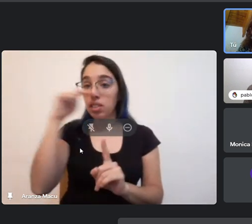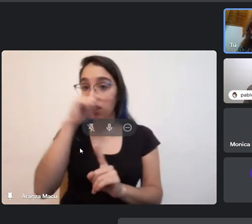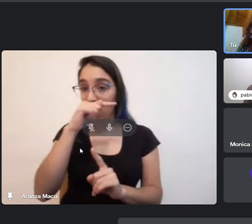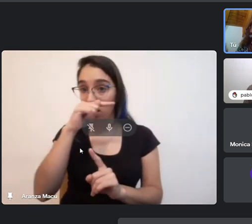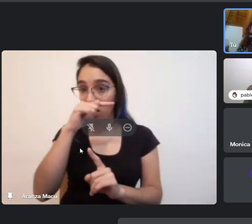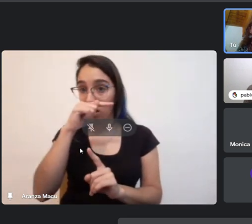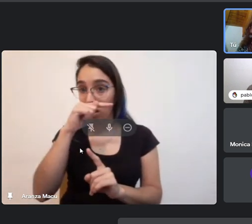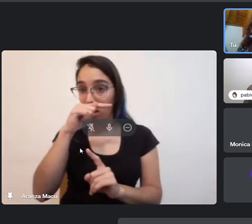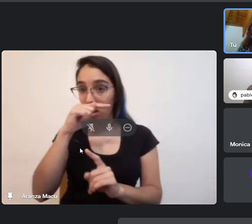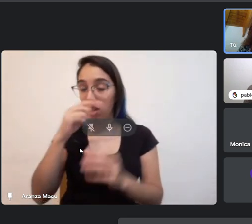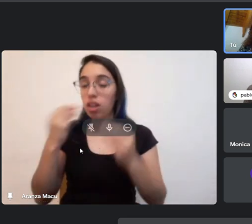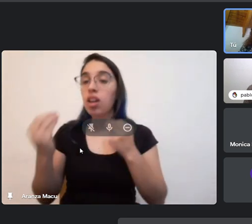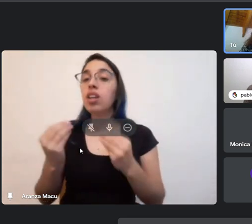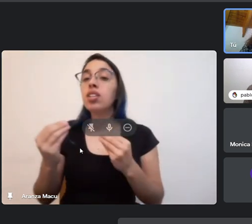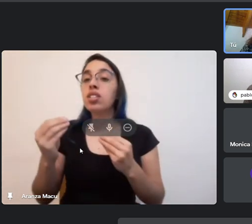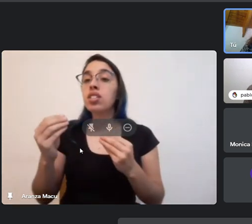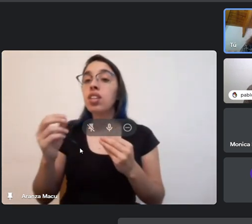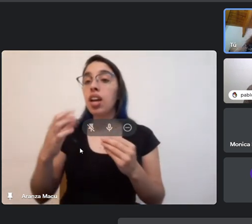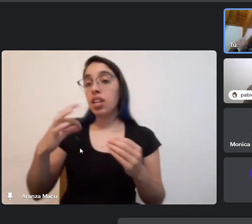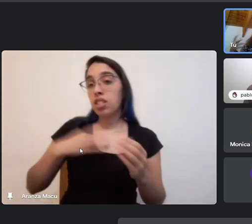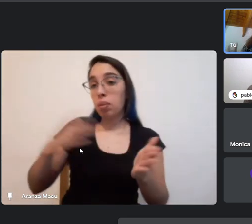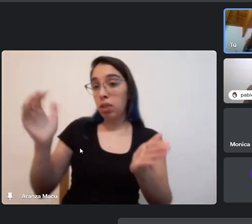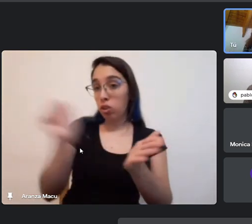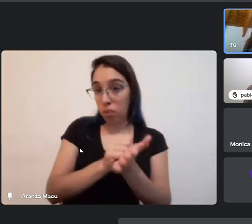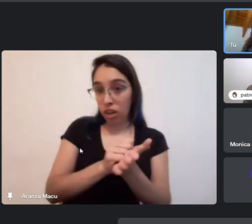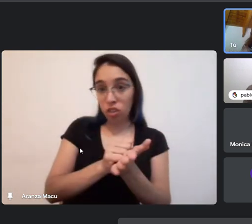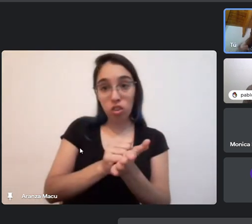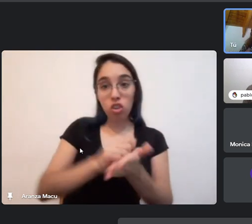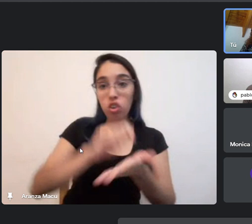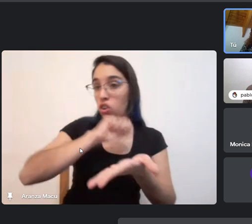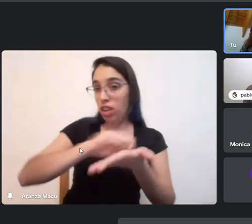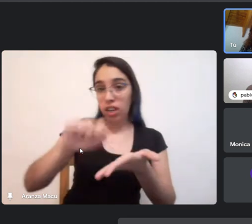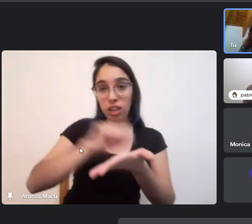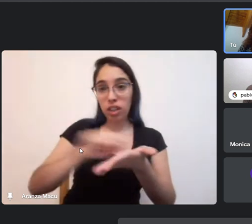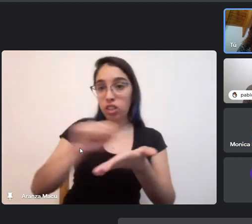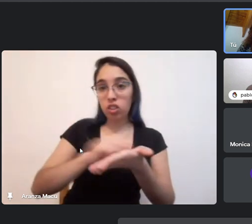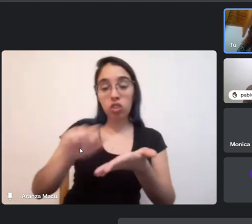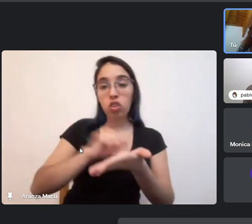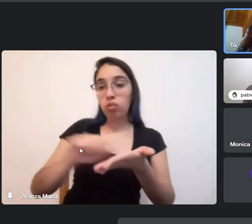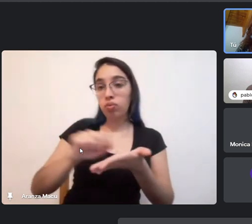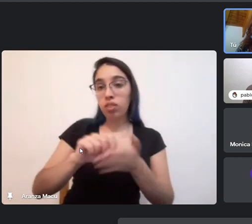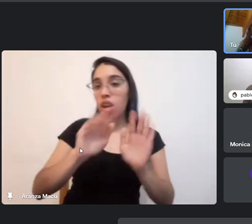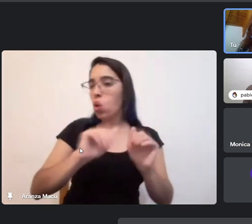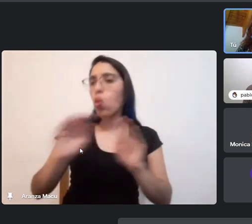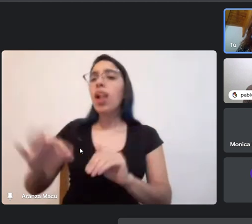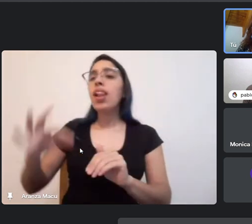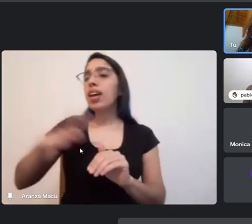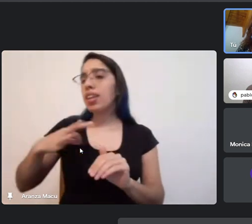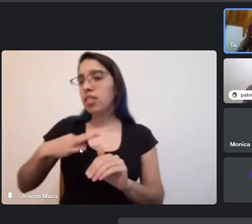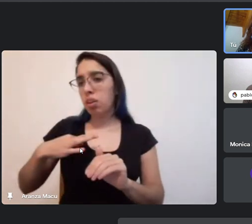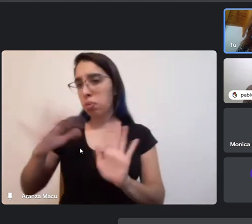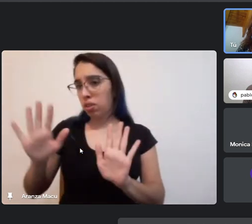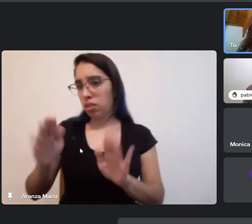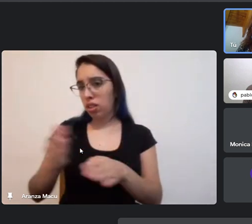escrito, igual que fue el parcial, el mismo modo, el mismo modelo, todo. ¿Sí?